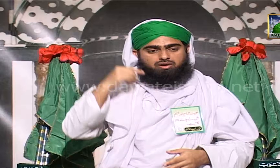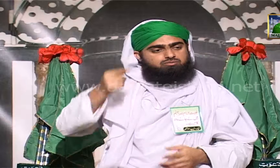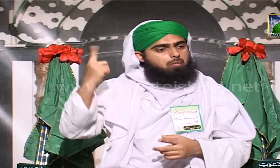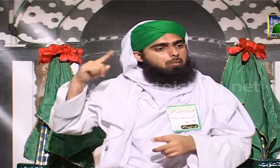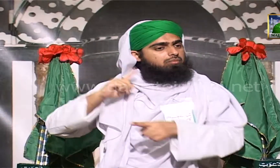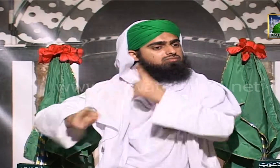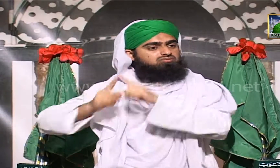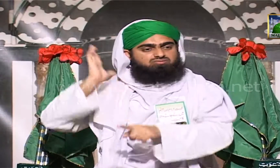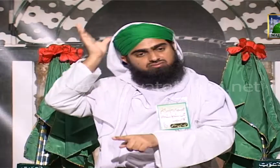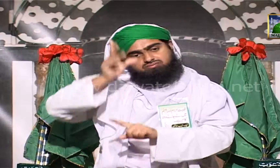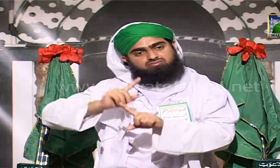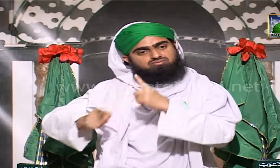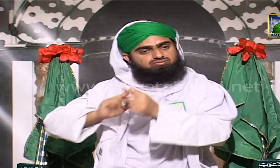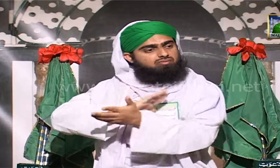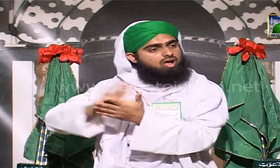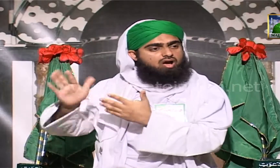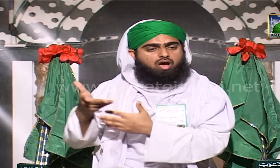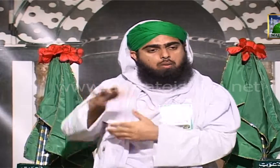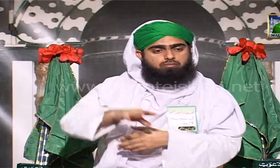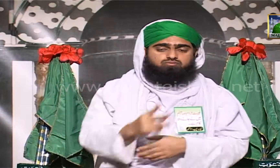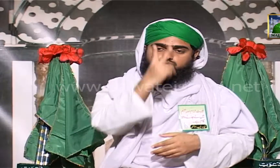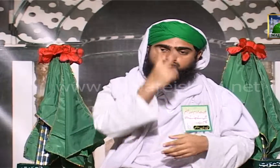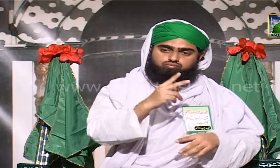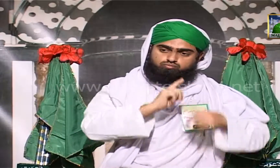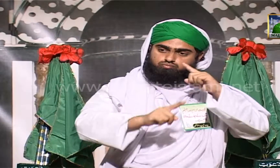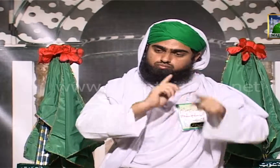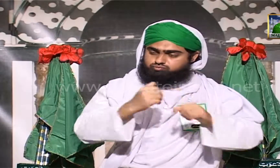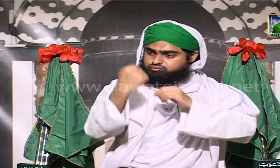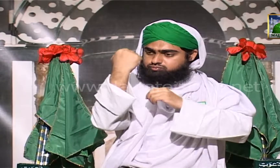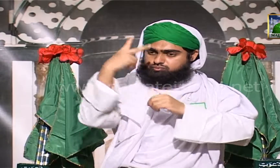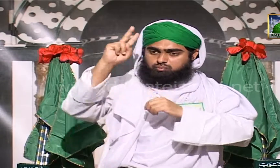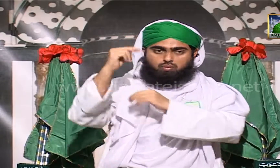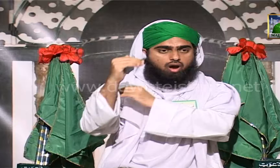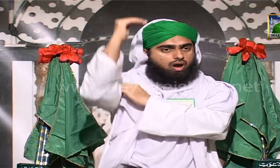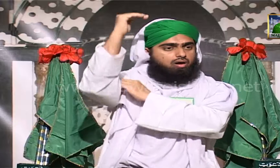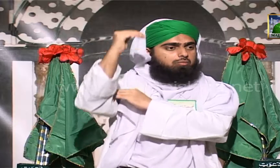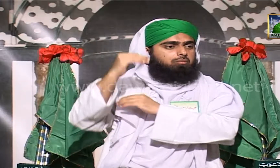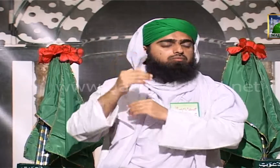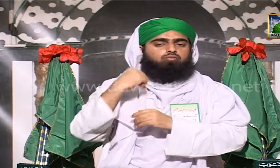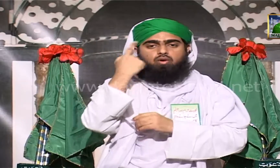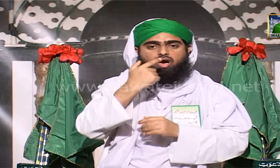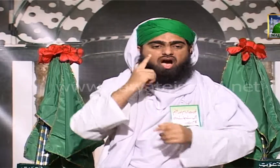جہاد سے اب بڑے جہاد کی طرف. اور یہی جہاد اکبر جو ہے وہ اپنے نفس سرکش کے ساتھ